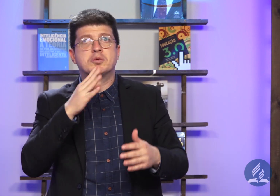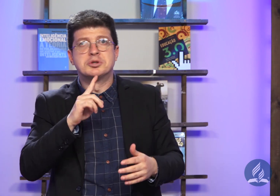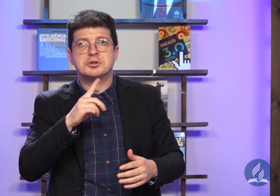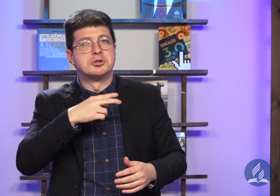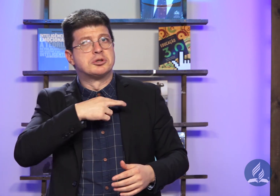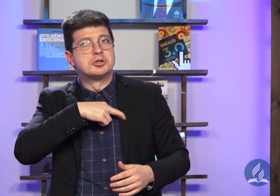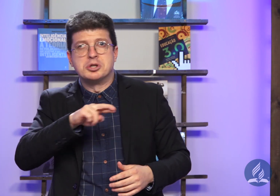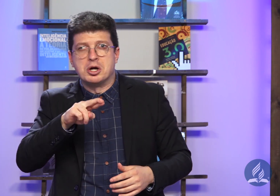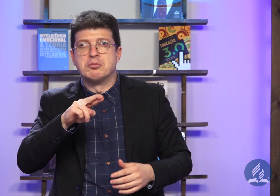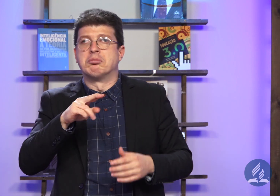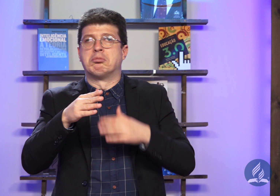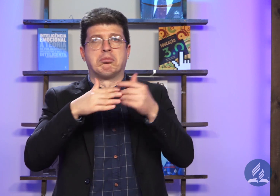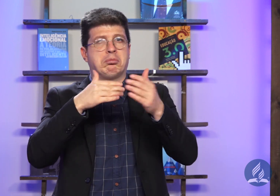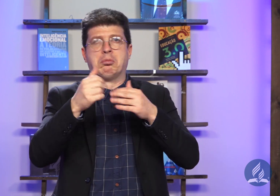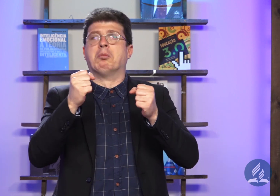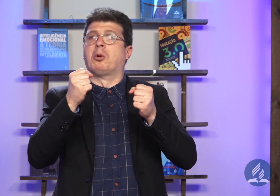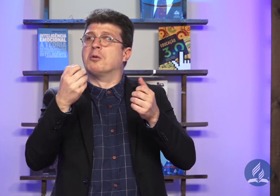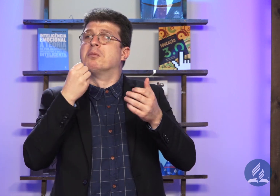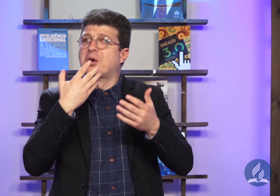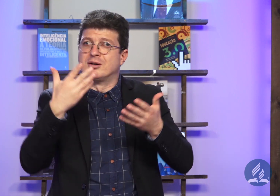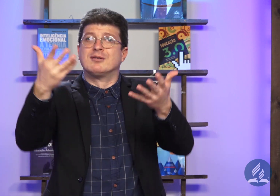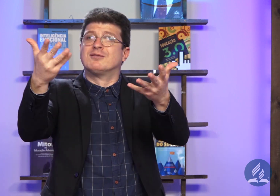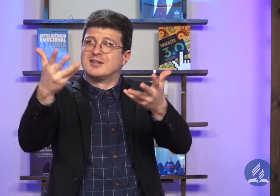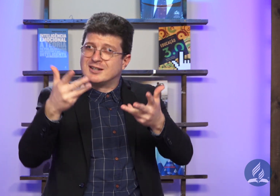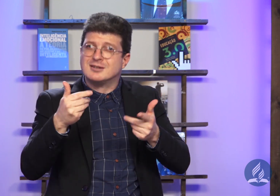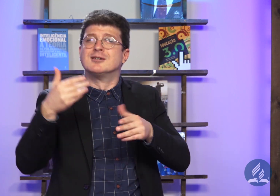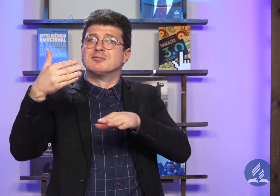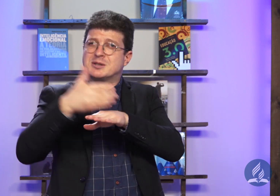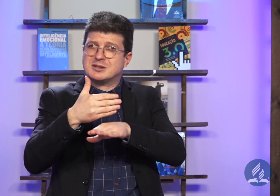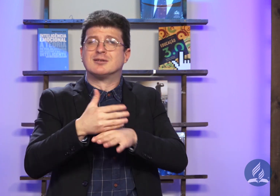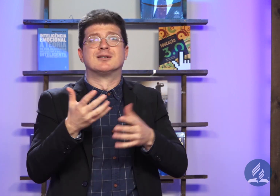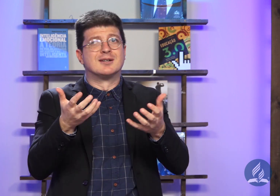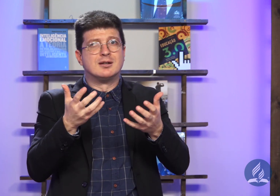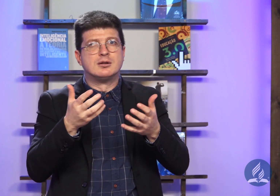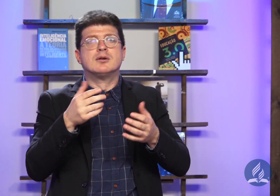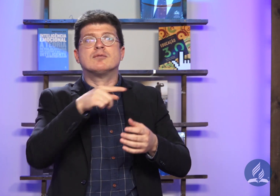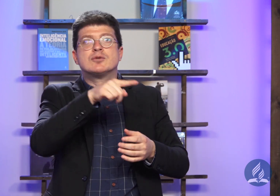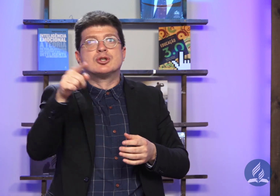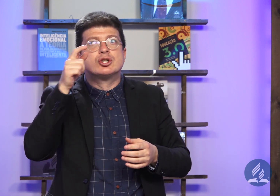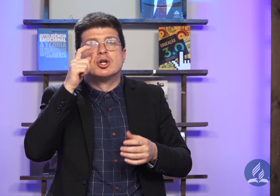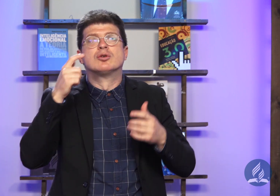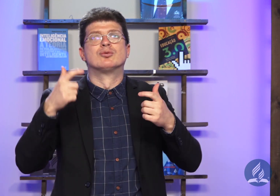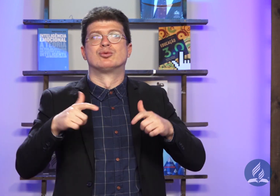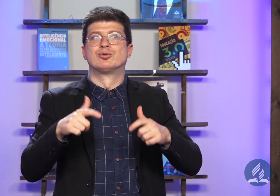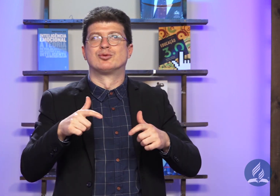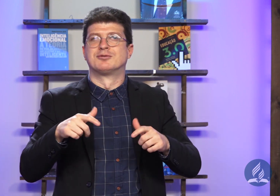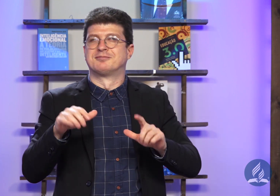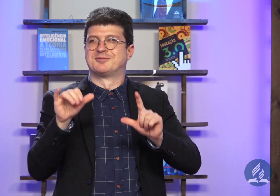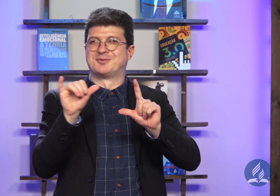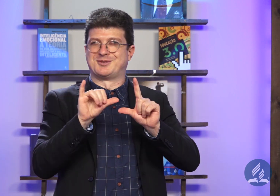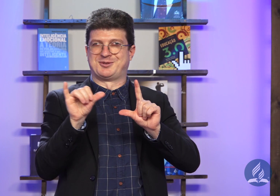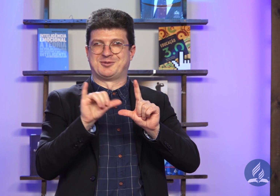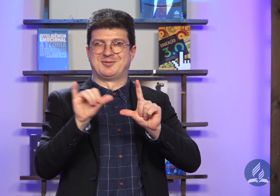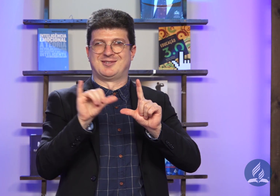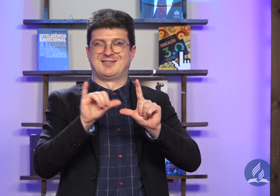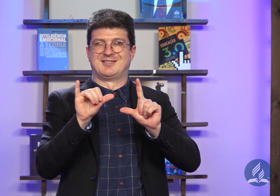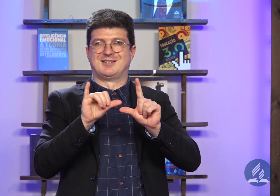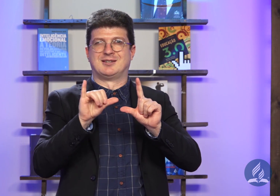Adventista também. Mas essa é uma programação para qualquer pessoa, pessoas de qualquer religião que estão assistindo a gente. Sejam